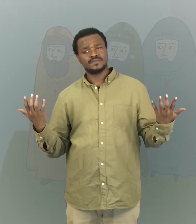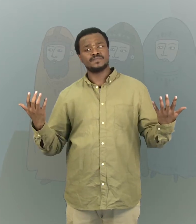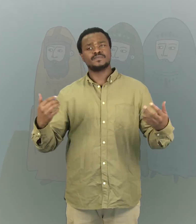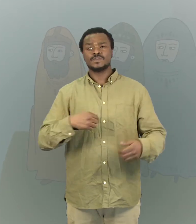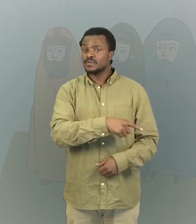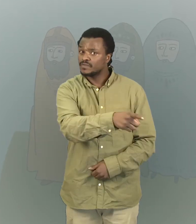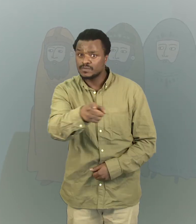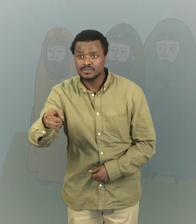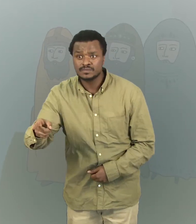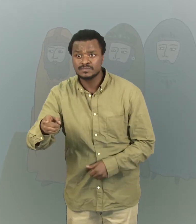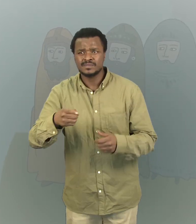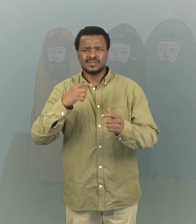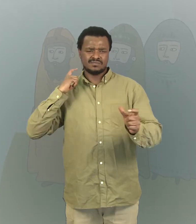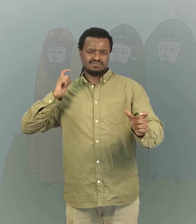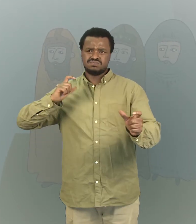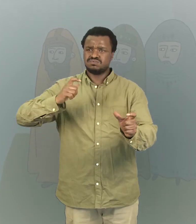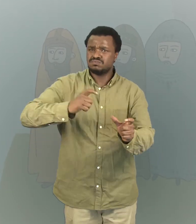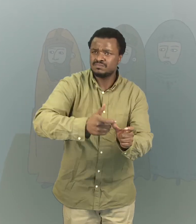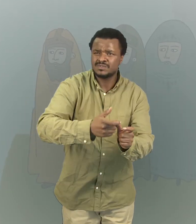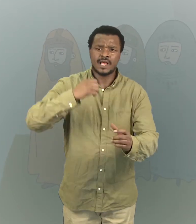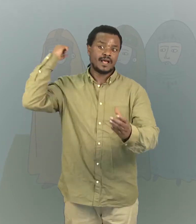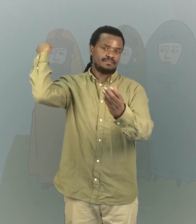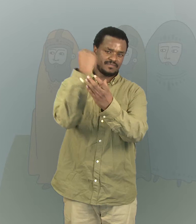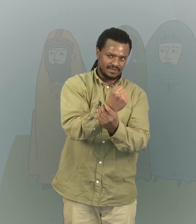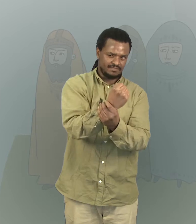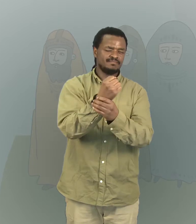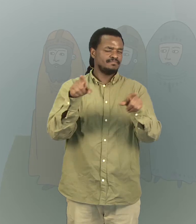et bien dieu peut l'échanger pour en faire des enfants d'abraham